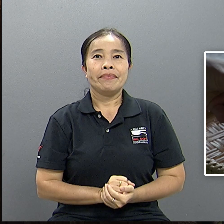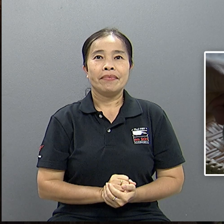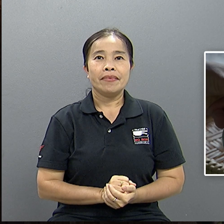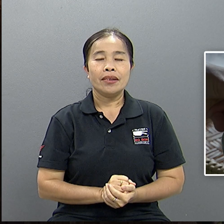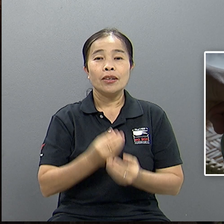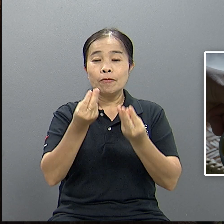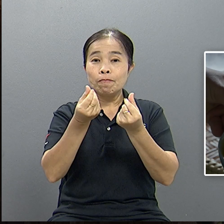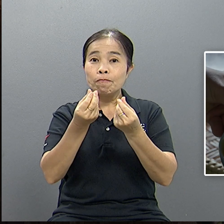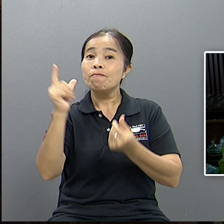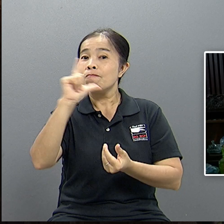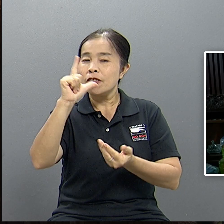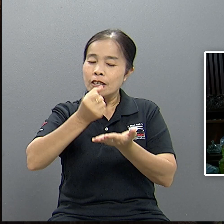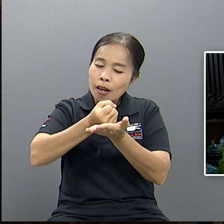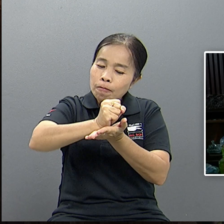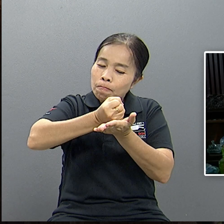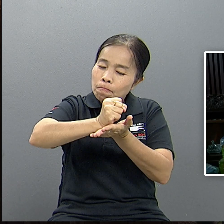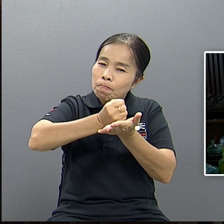ขมิ้นสดบดละเอียด